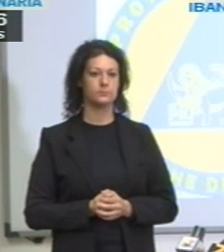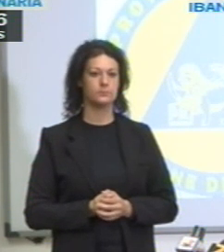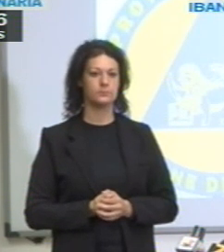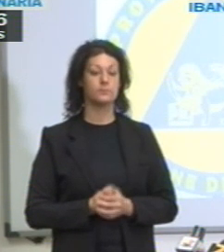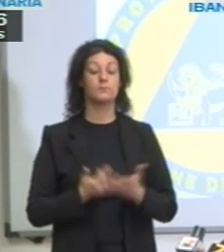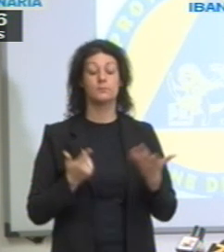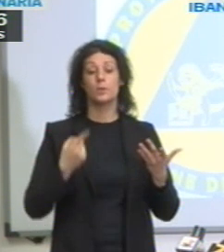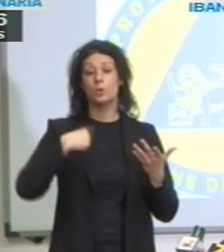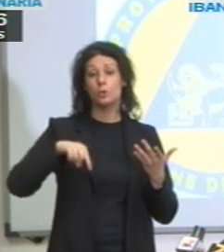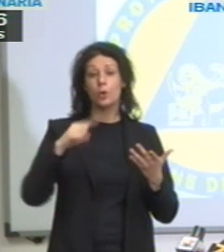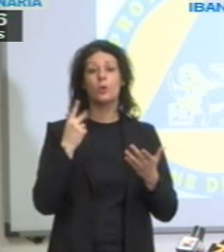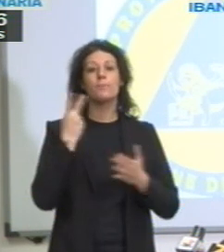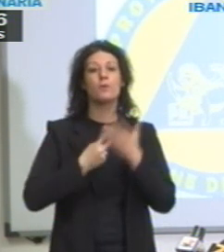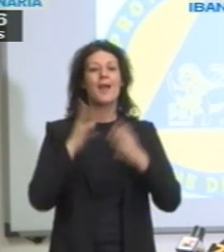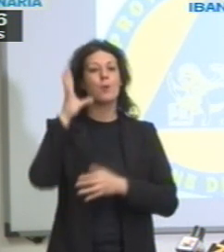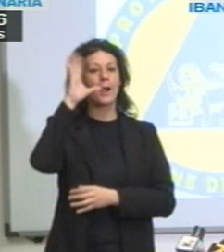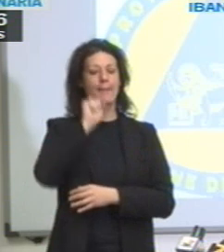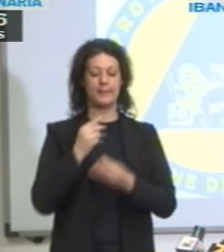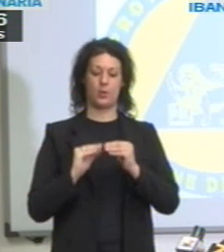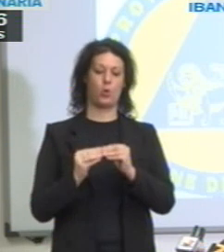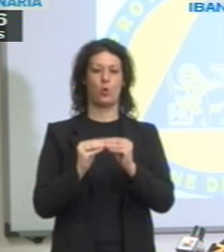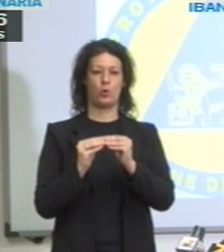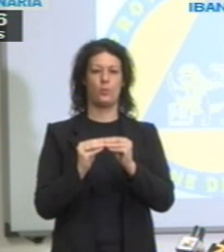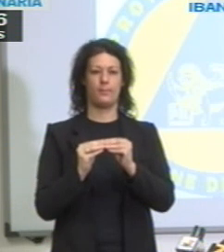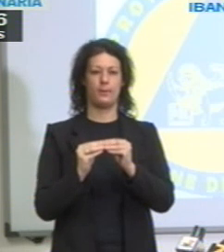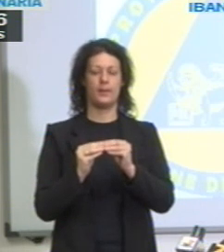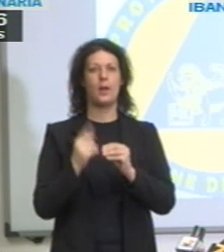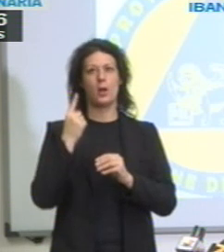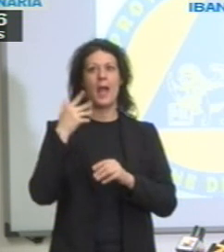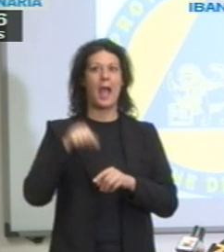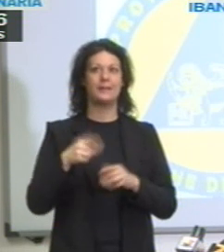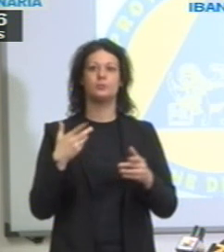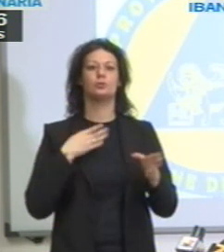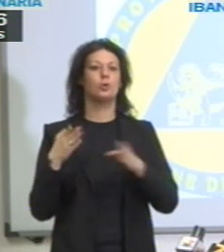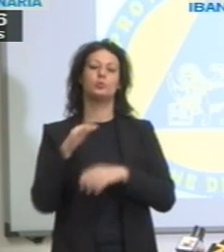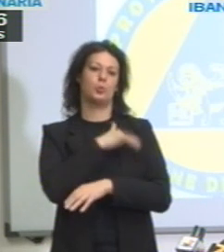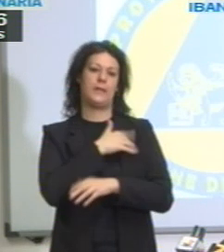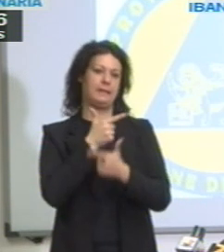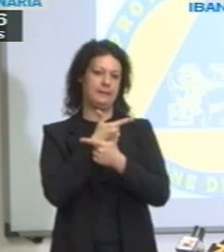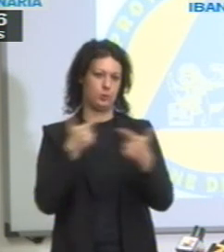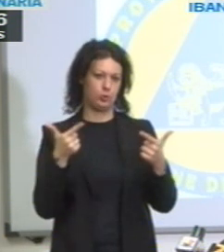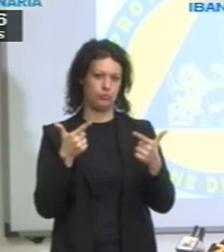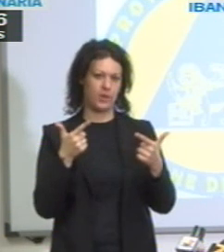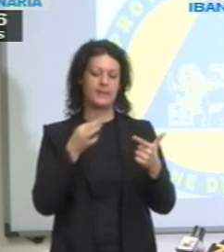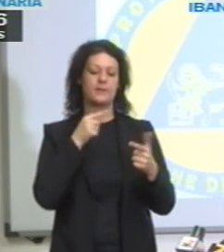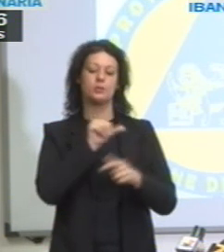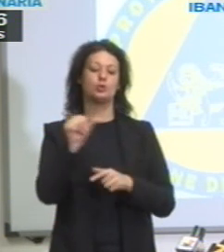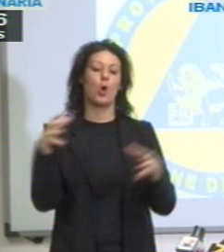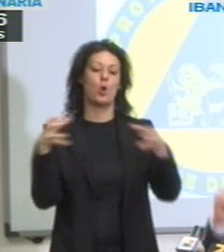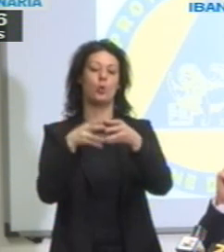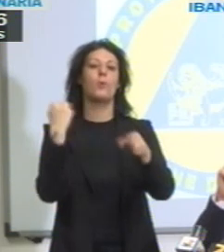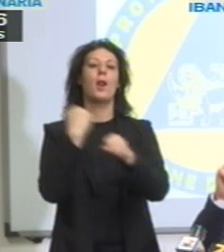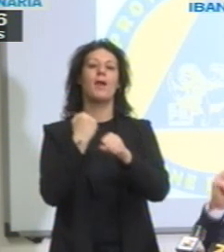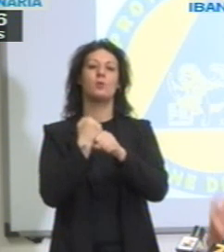testo. Cerchiamo di capire quale sarà il carico, considerate che non abbiamo gli studenti, quindi in teoria si dovrebbero avere lavoratori, e entriamo in una fase,